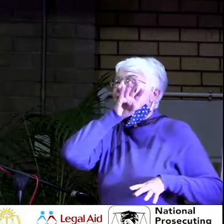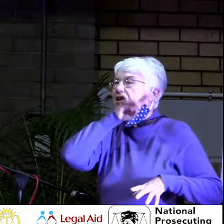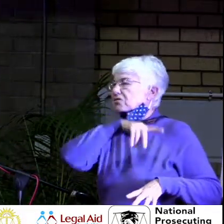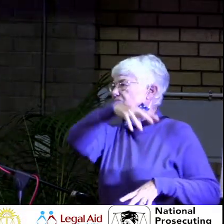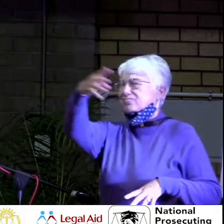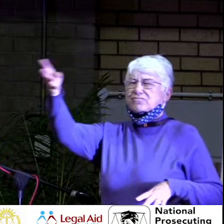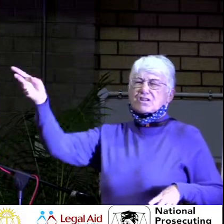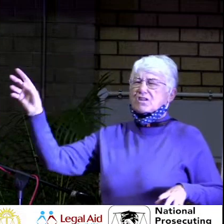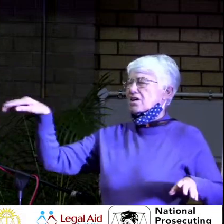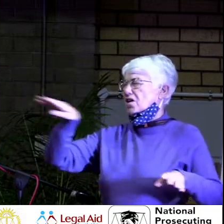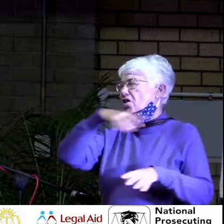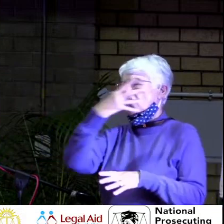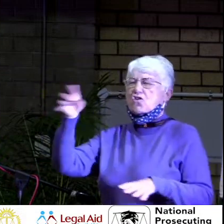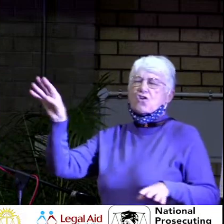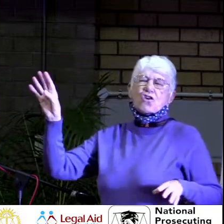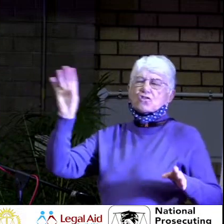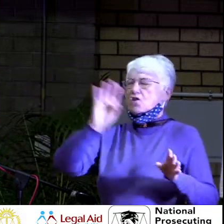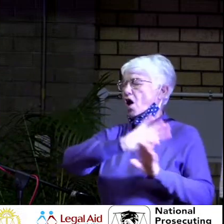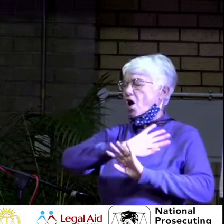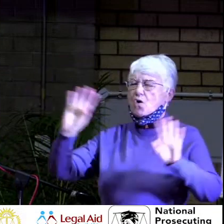So julle het verstaan.